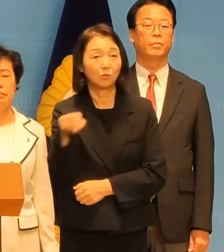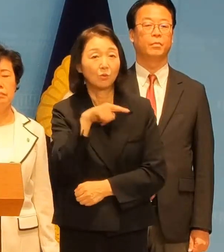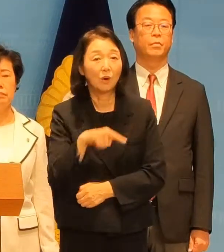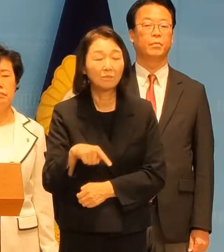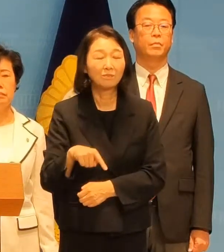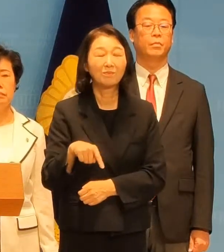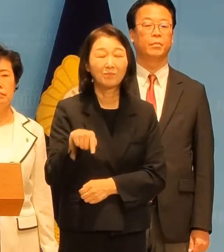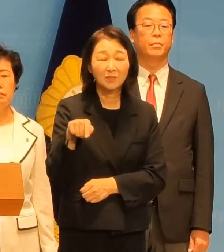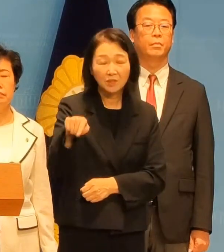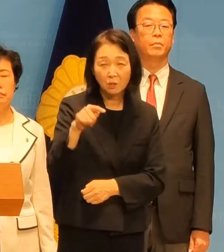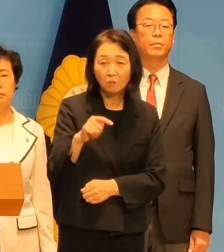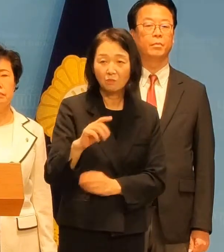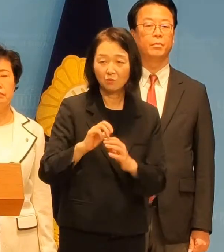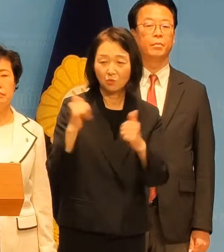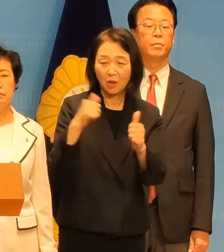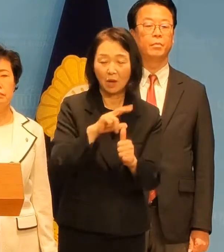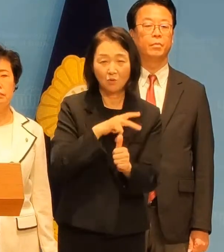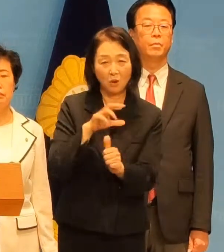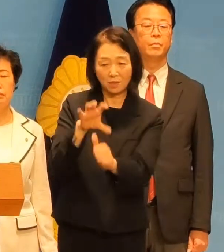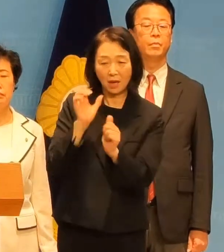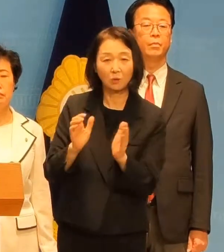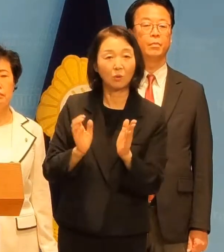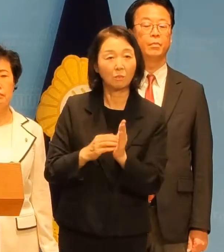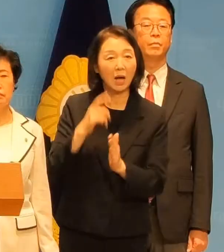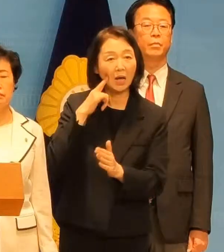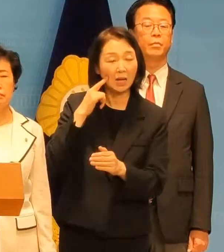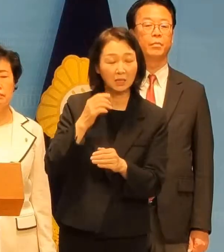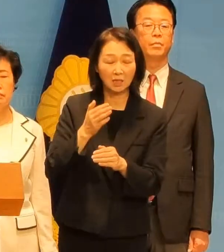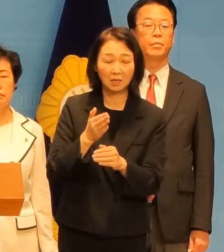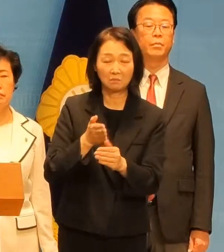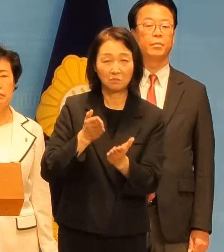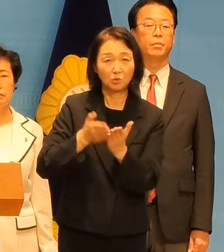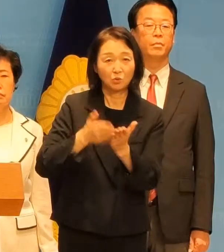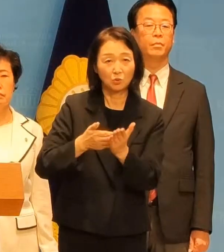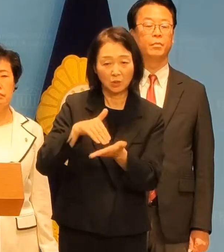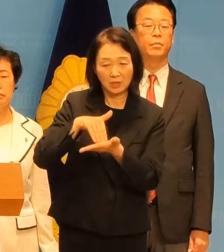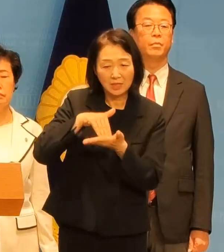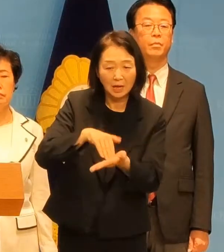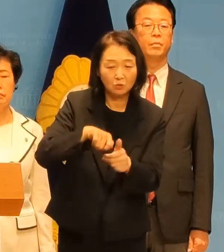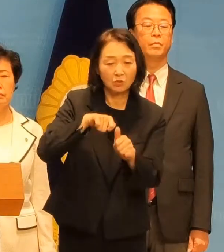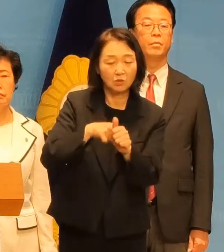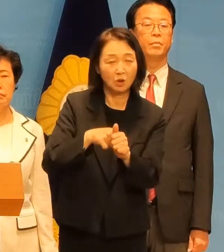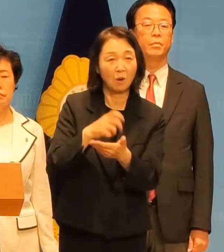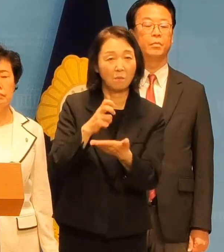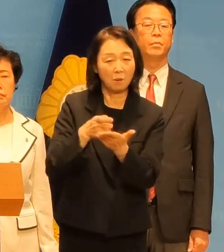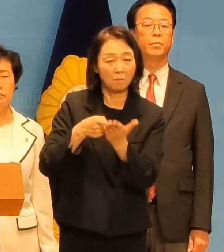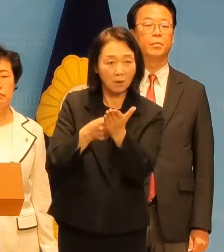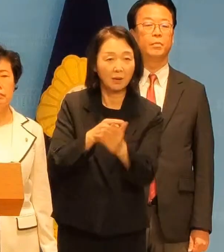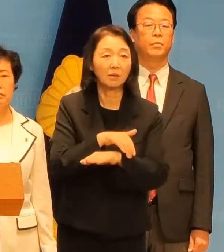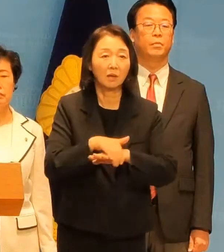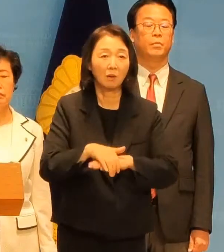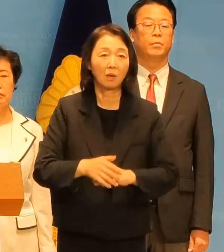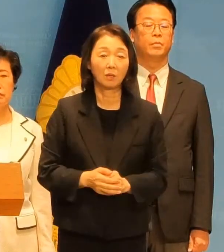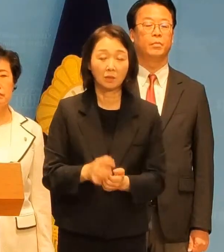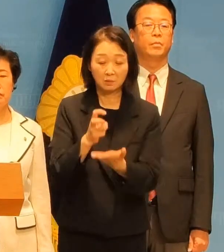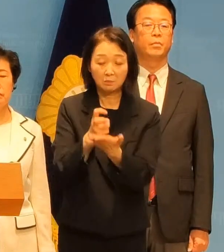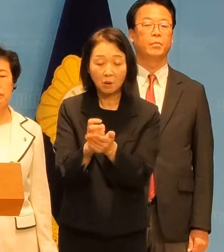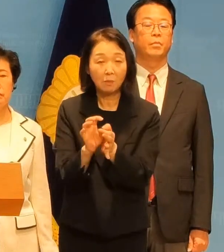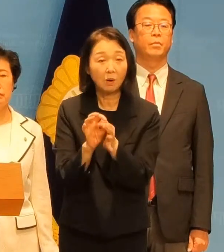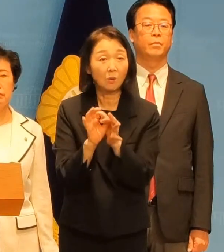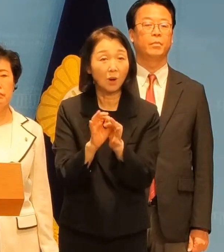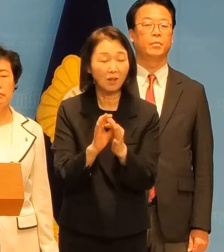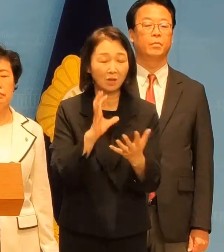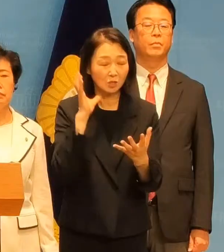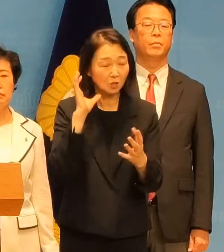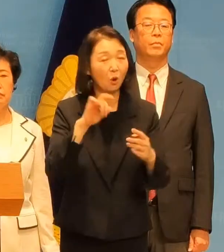면책특권을 악용한 가짜뉴스 가중처벌법을 발의할 예정입니다. 그리고 그 법에 관한